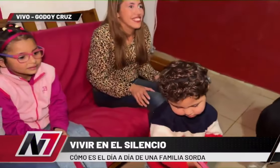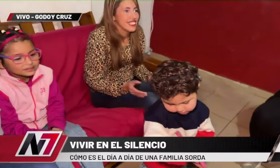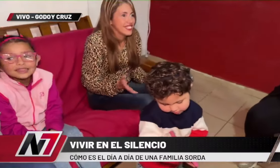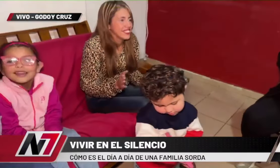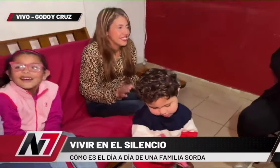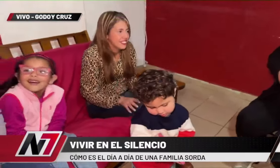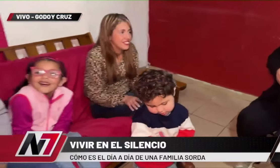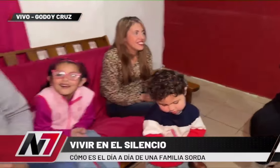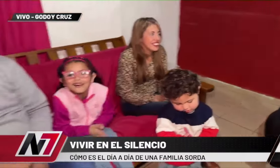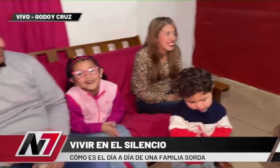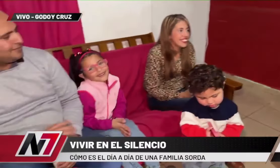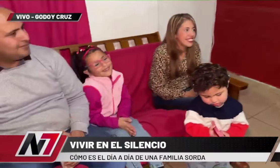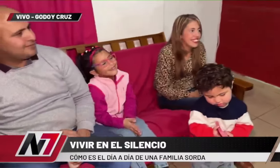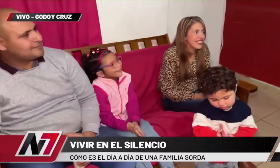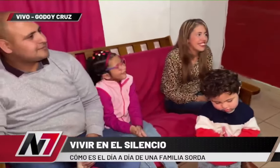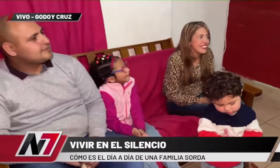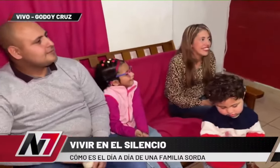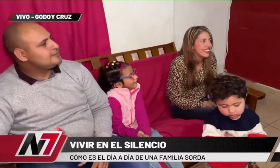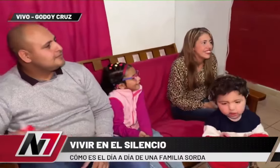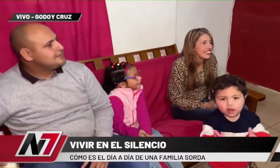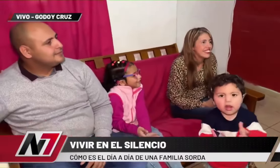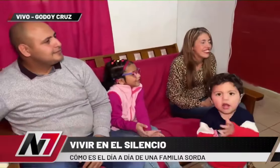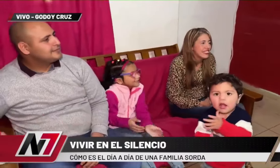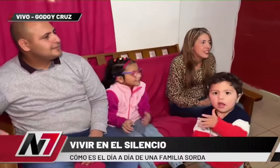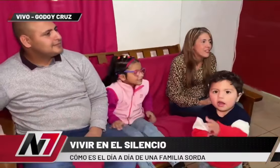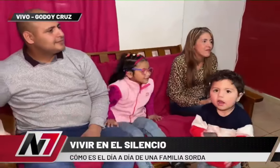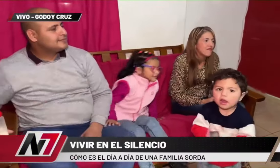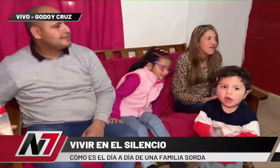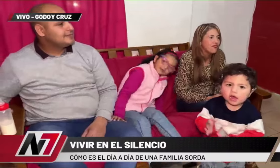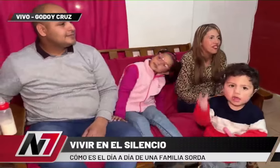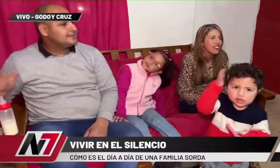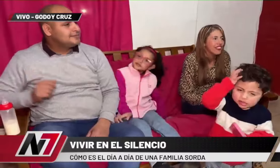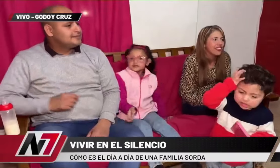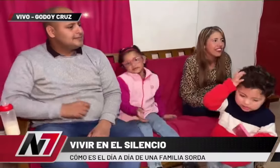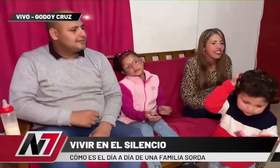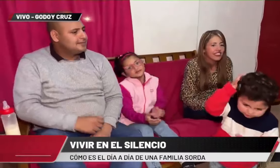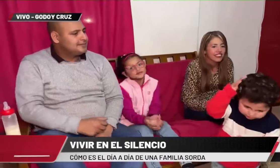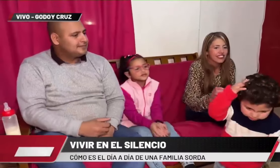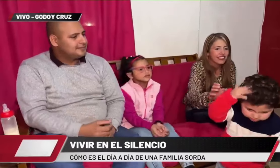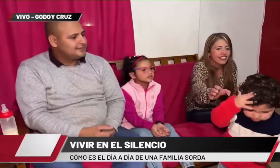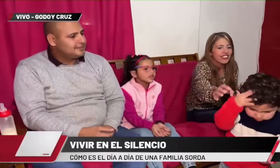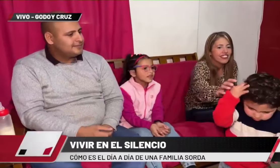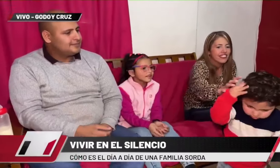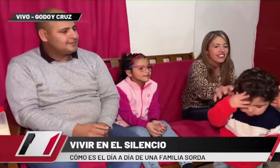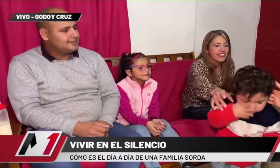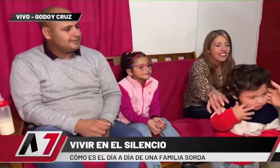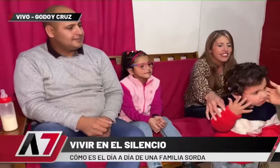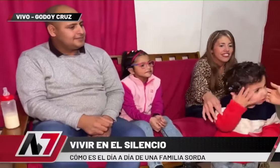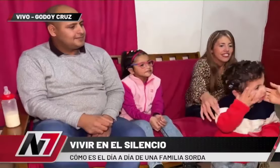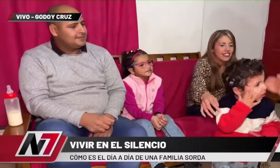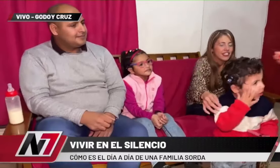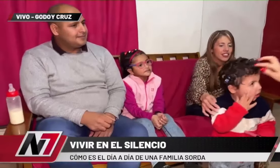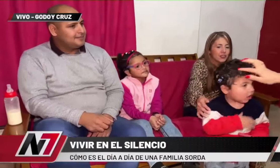están tratando de colocar los audífonos. Sí, ustedes ven que tienen su cabecita acá. Sí. Ahí lo